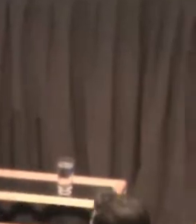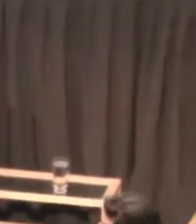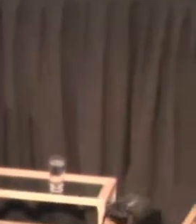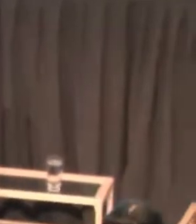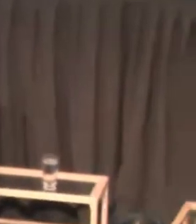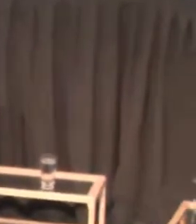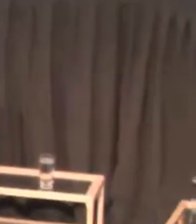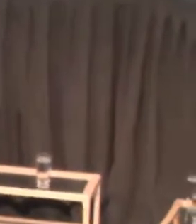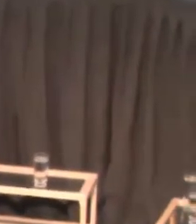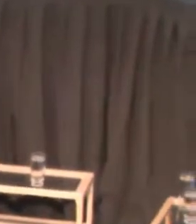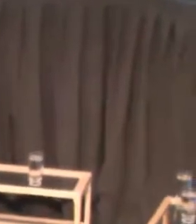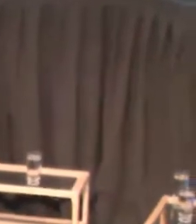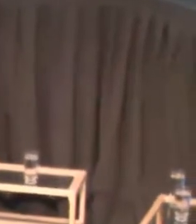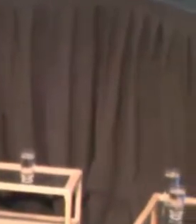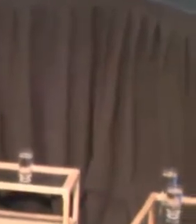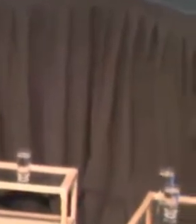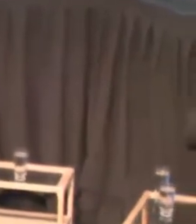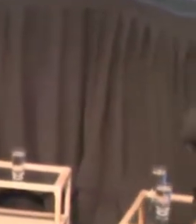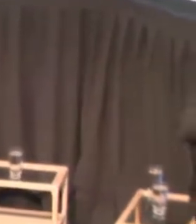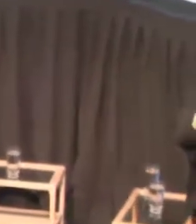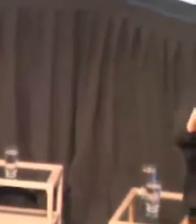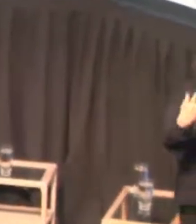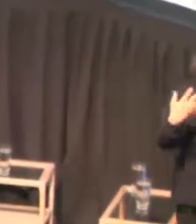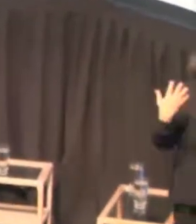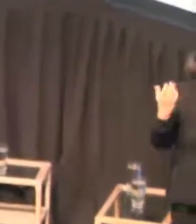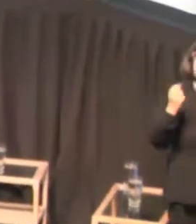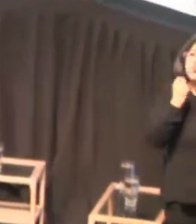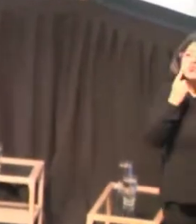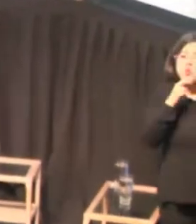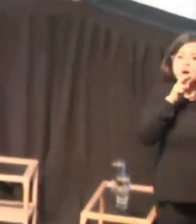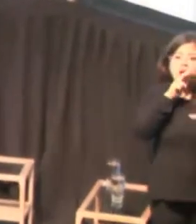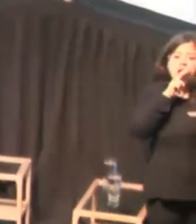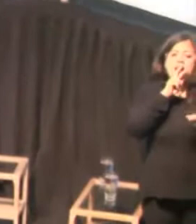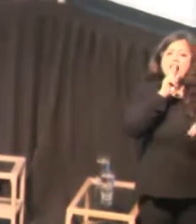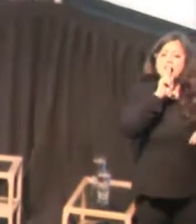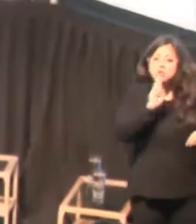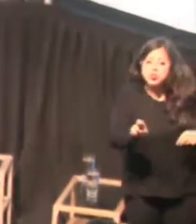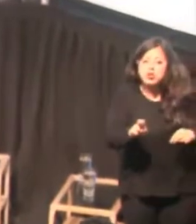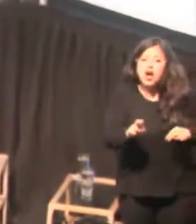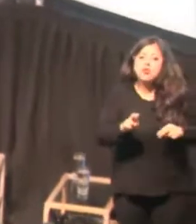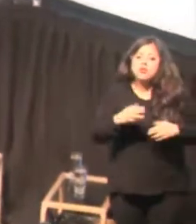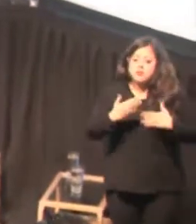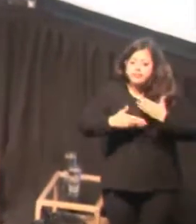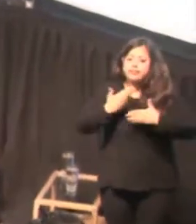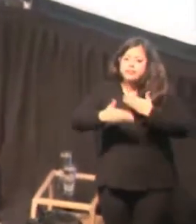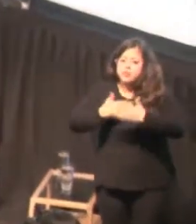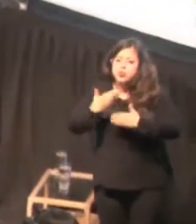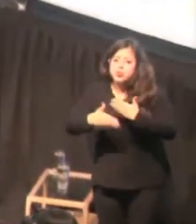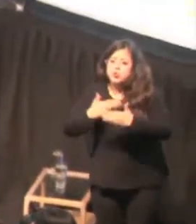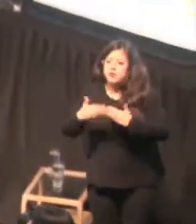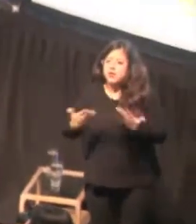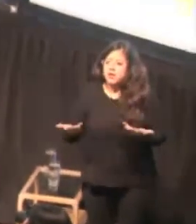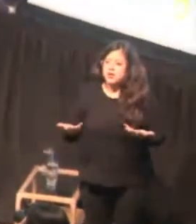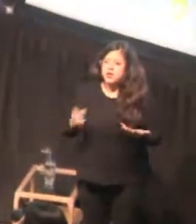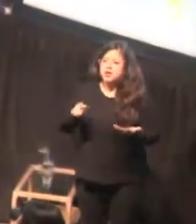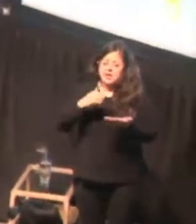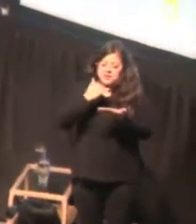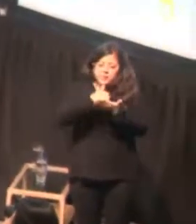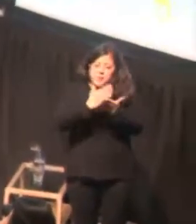para tener estudios que nos enseñan cómo son los resultados de productividad respecto a la inclusión